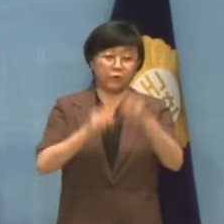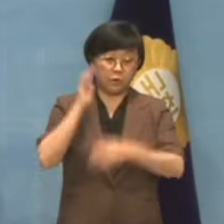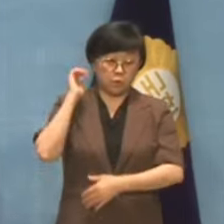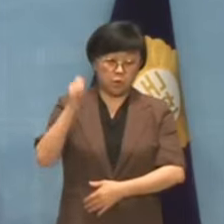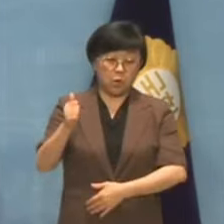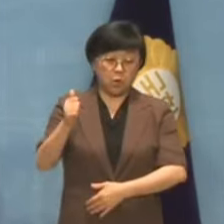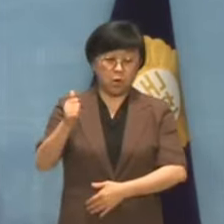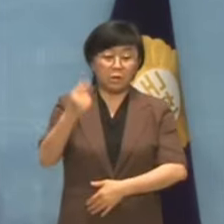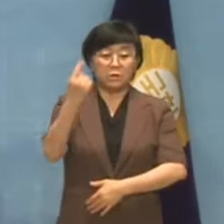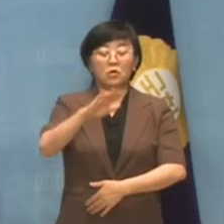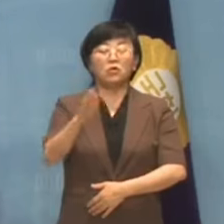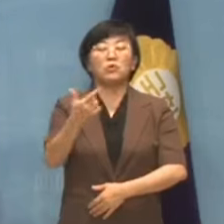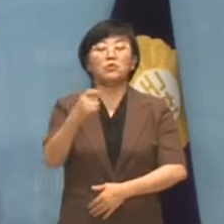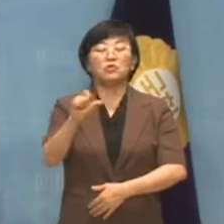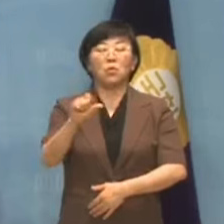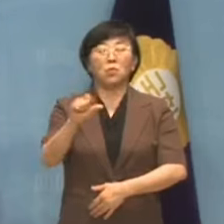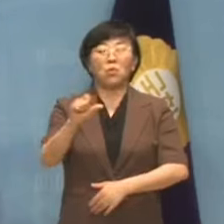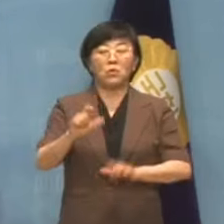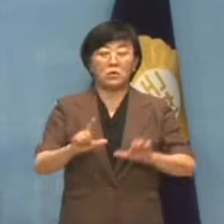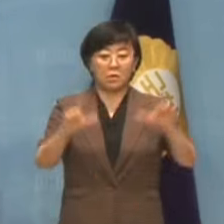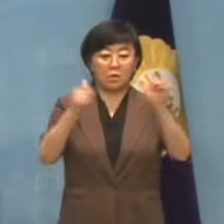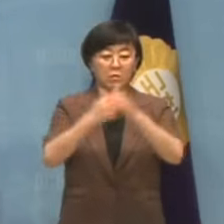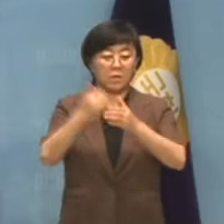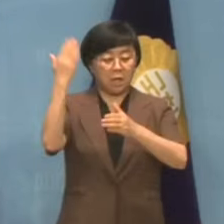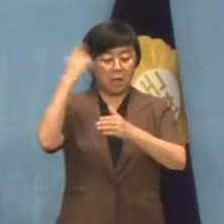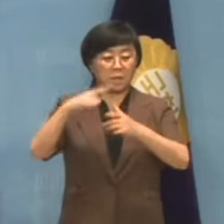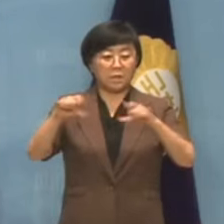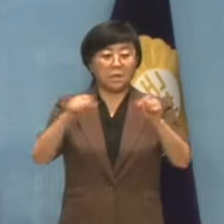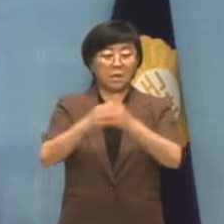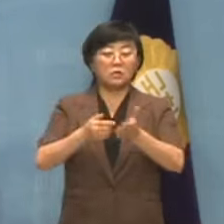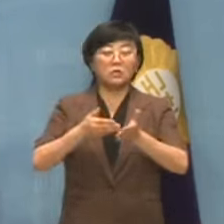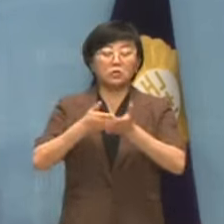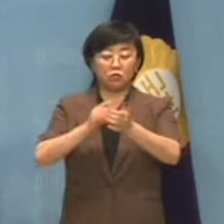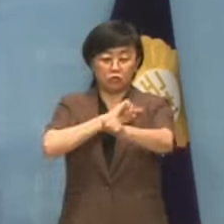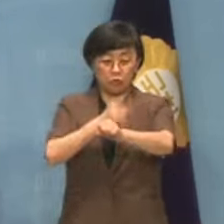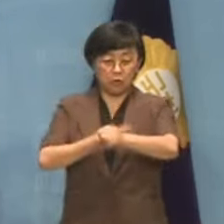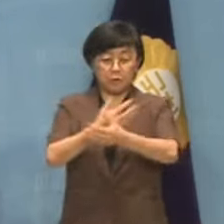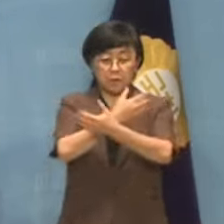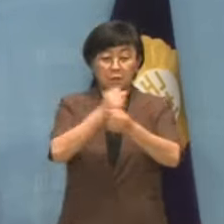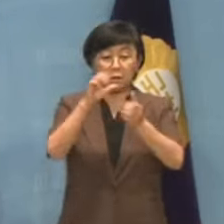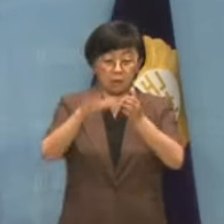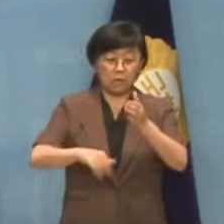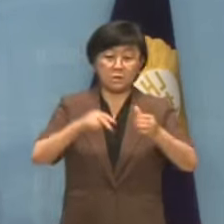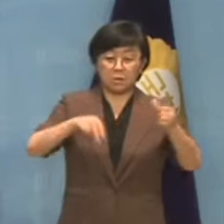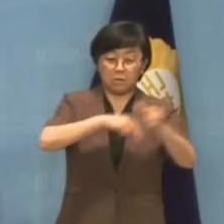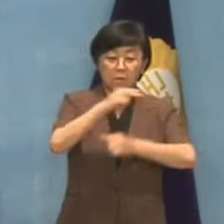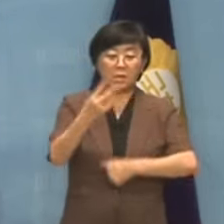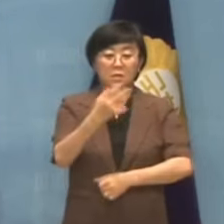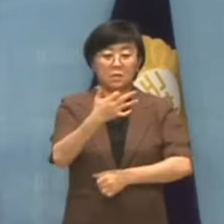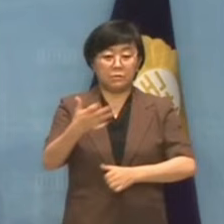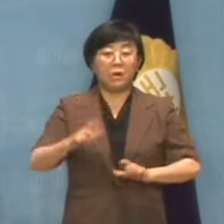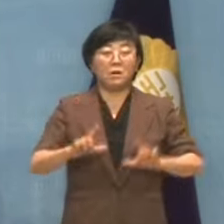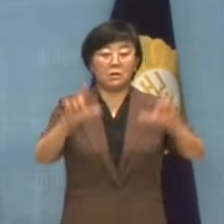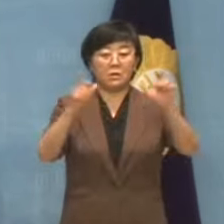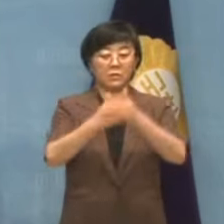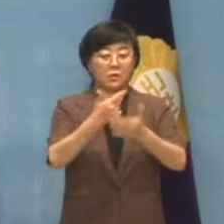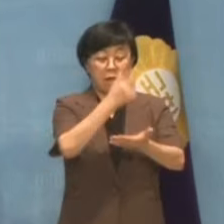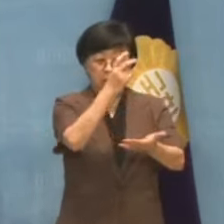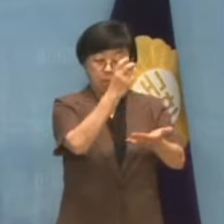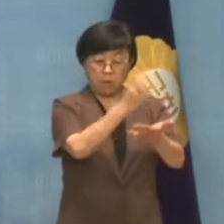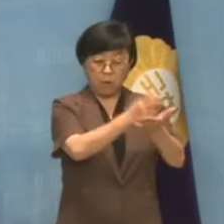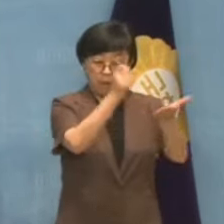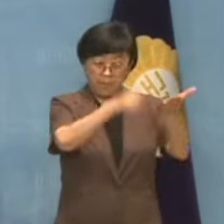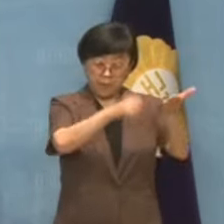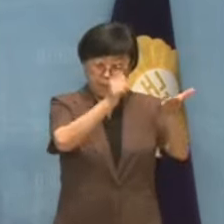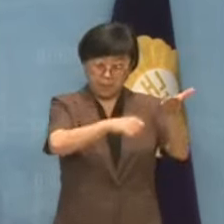대통령은 1965년 한일 청구권 협정 체결 당시 상황과 2018년 대법원